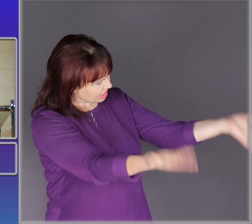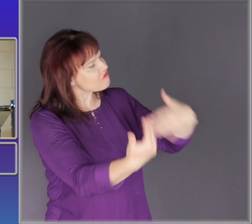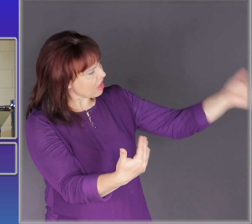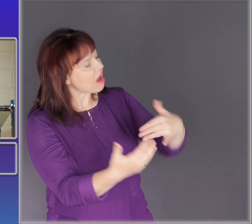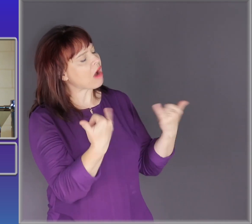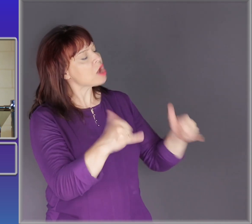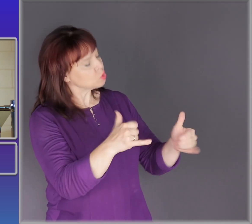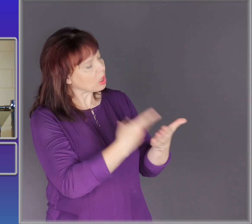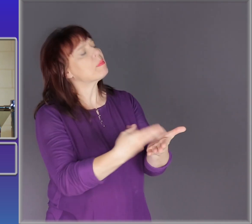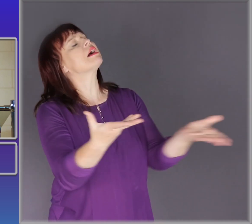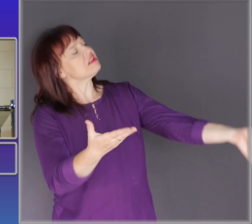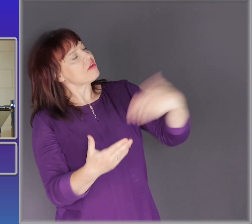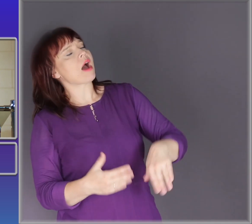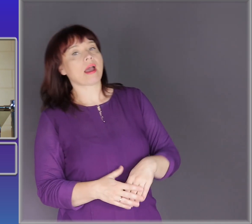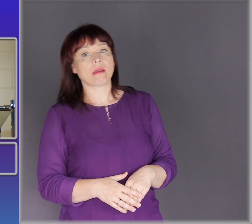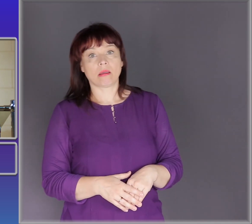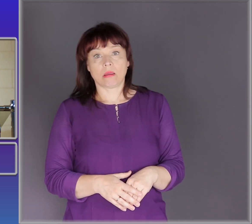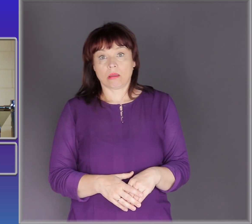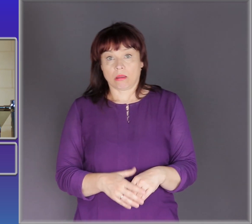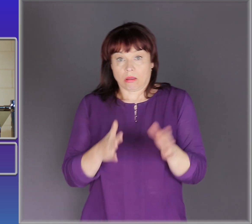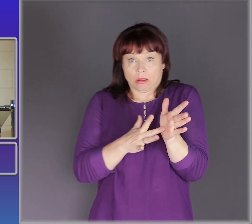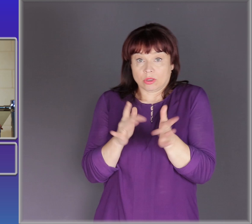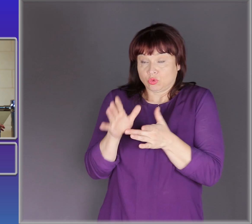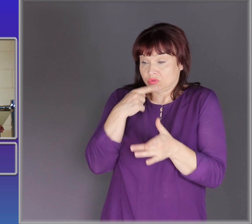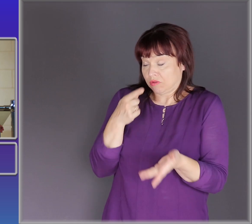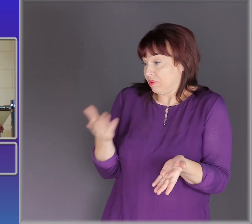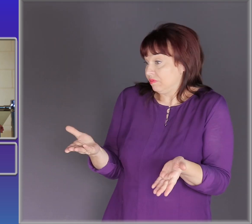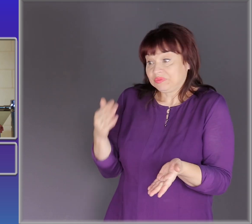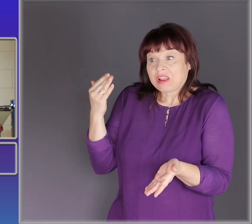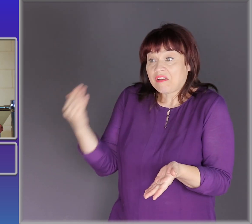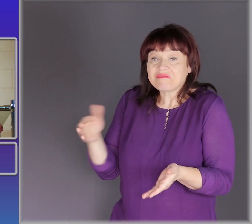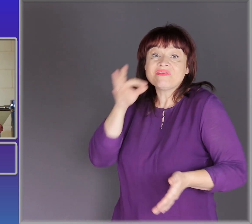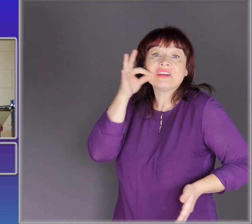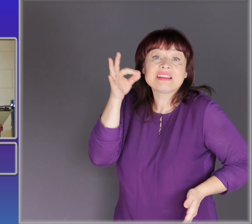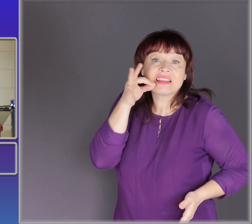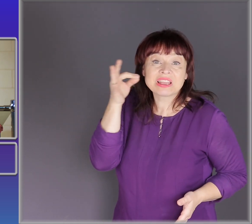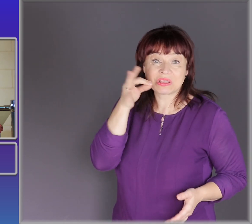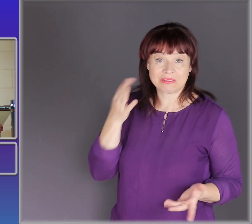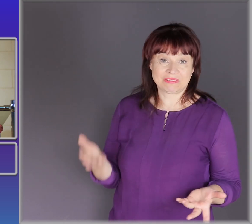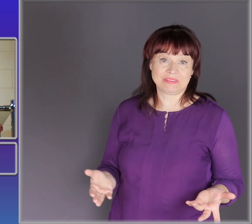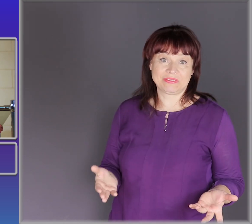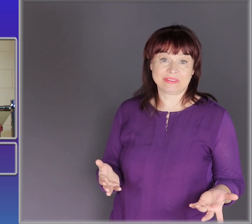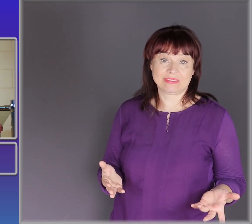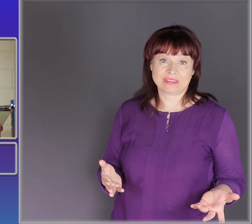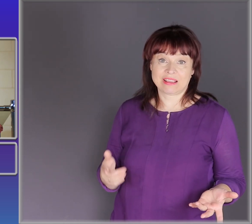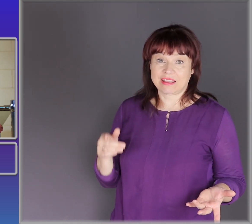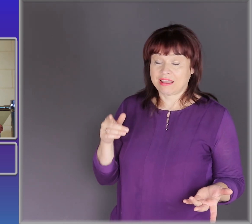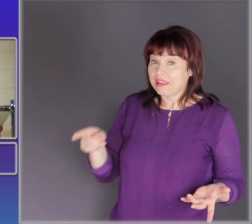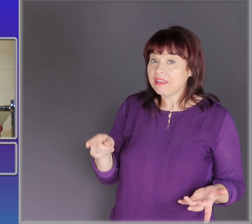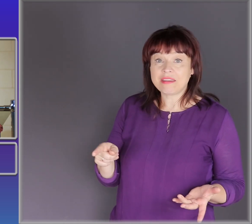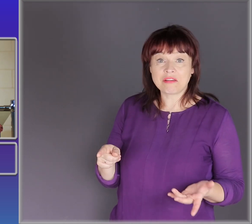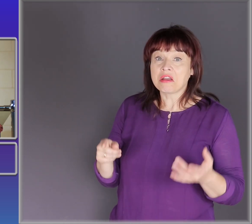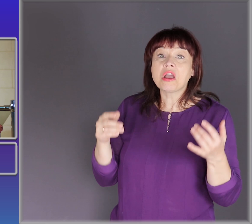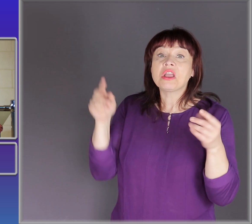отцу вал их и говорил род лукавый и прелюбодейный и хит знамени и не